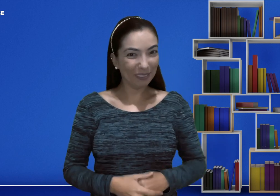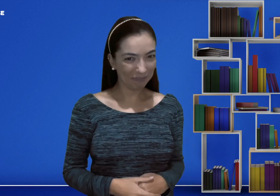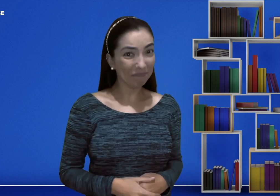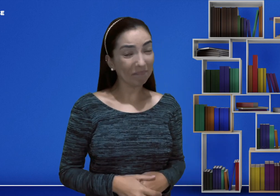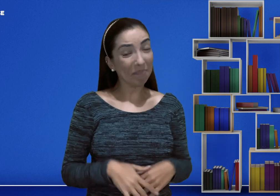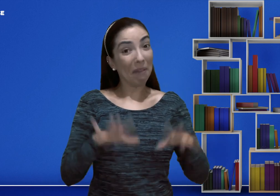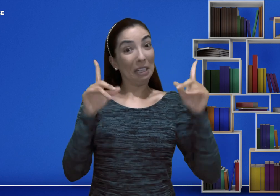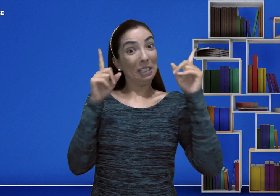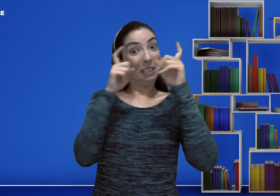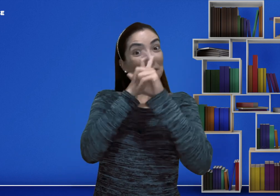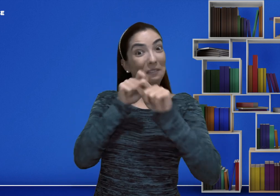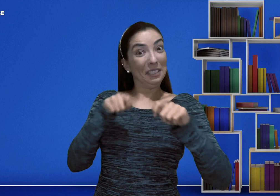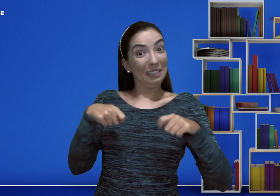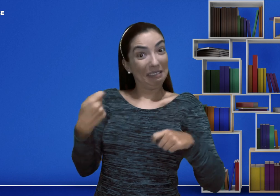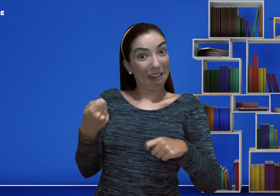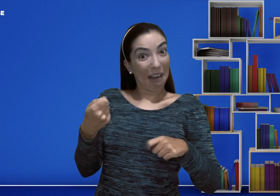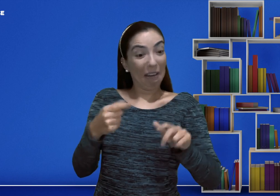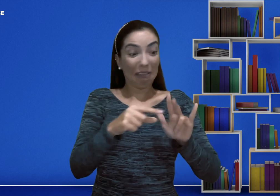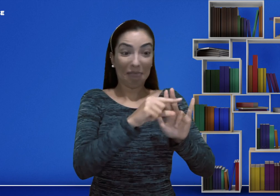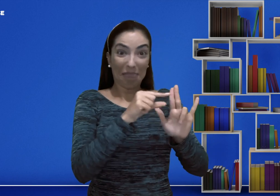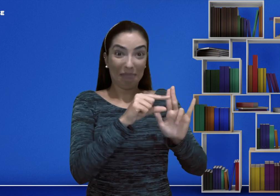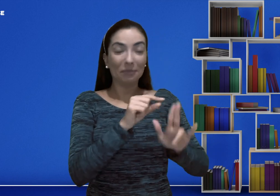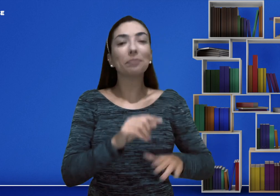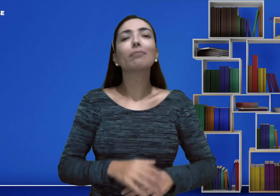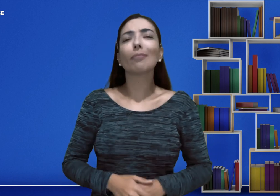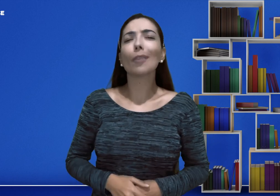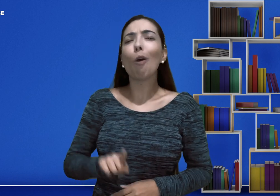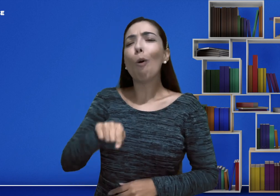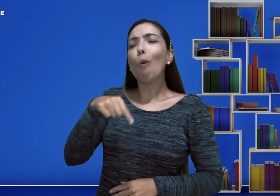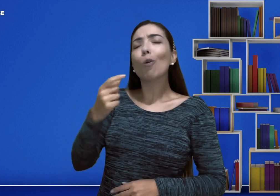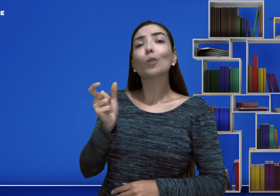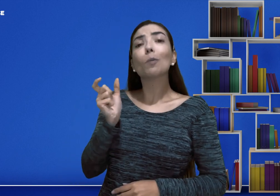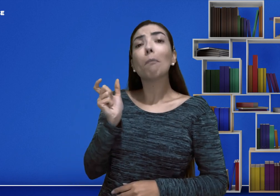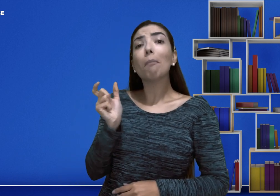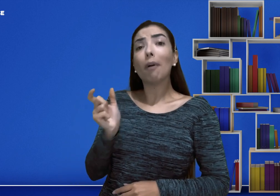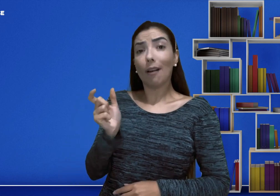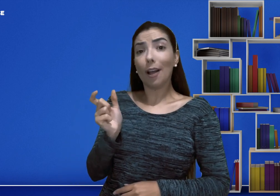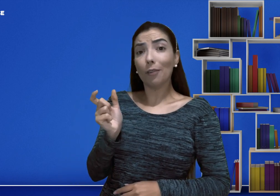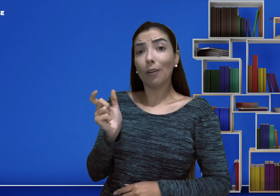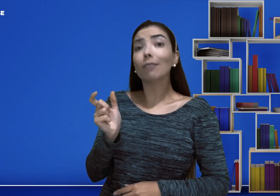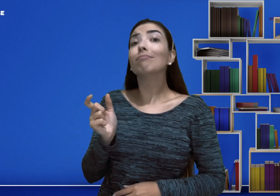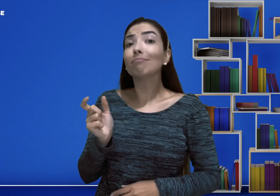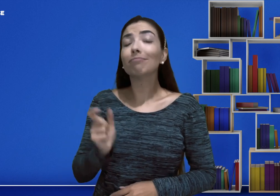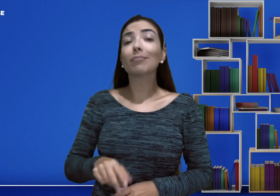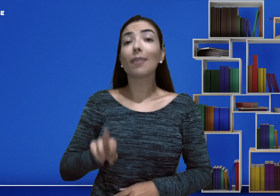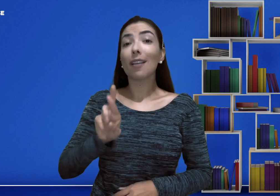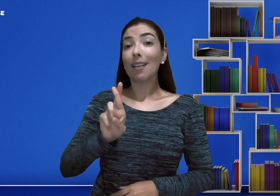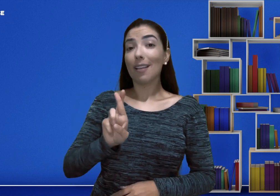treinar, perceberam? Eu considero um sinal difícil. O segundo sinal seria